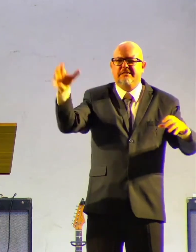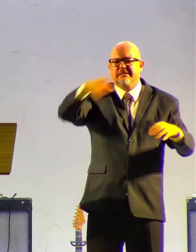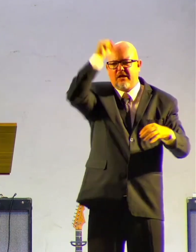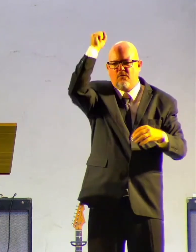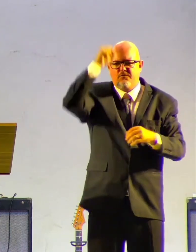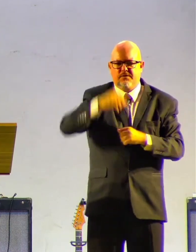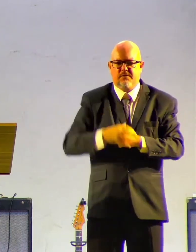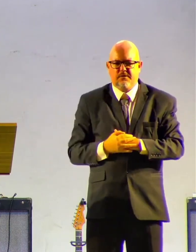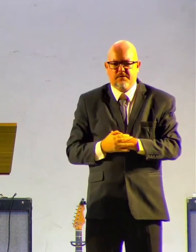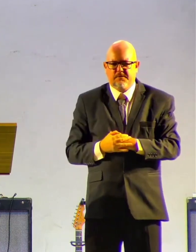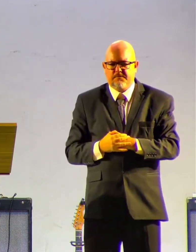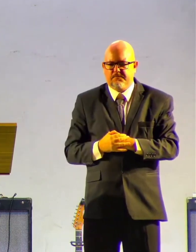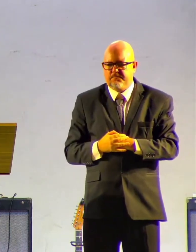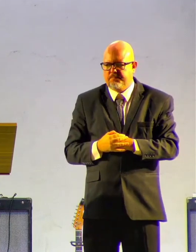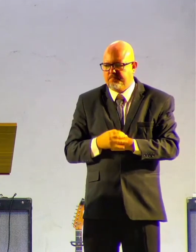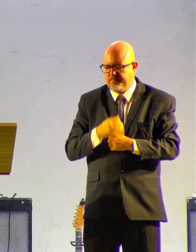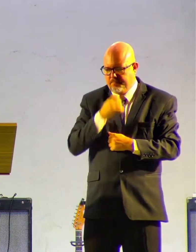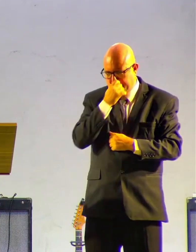salvas.